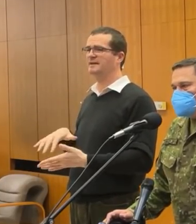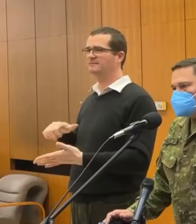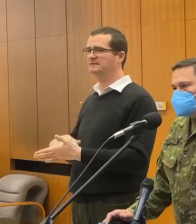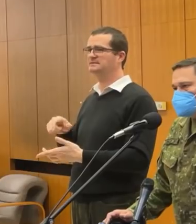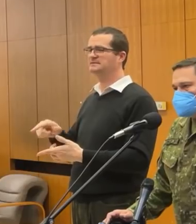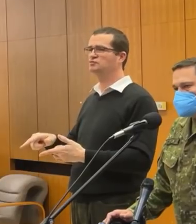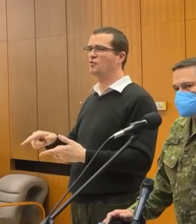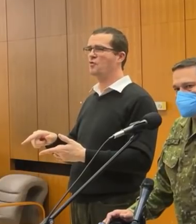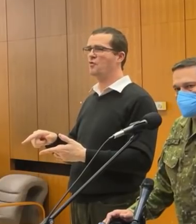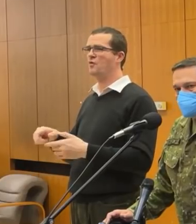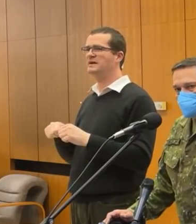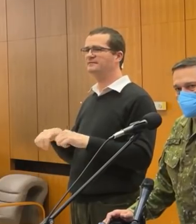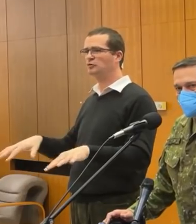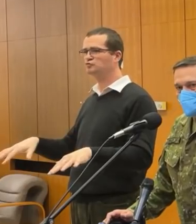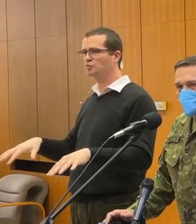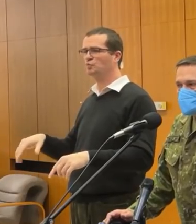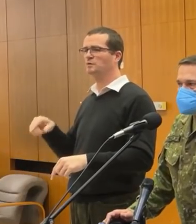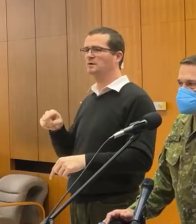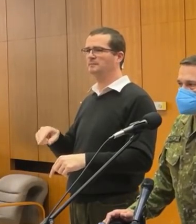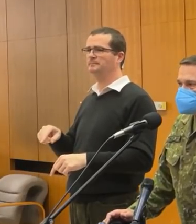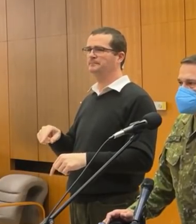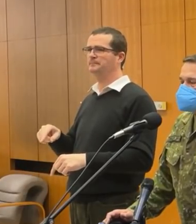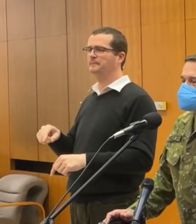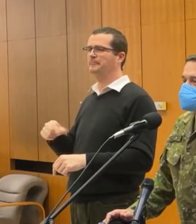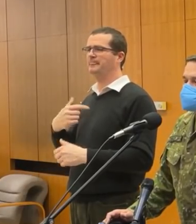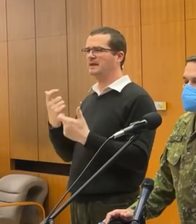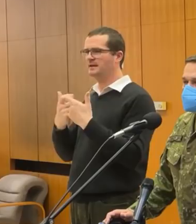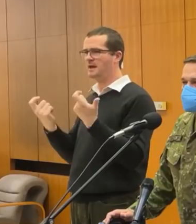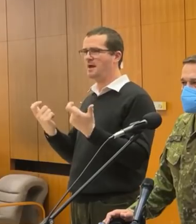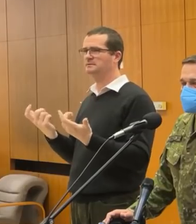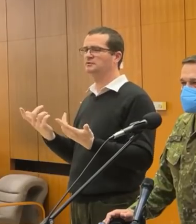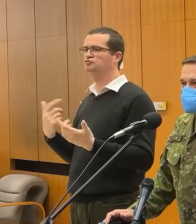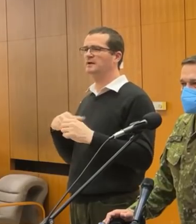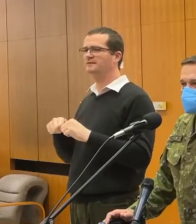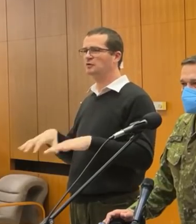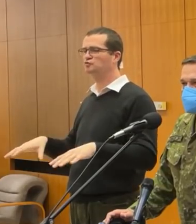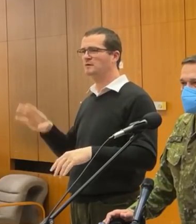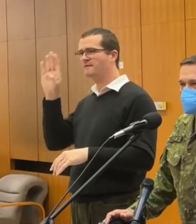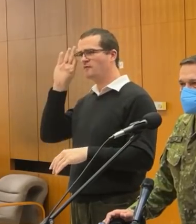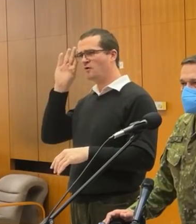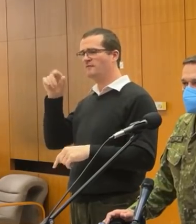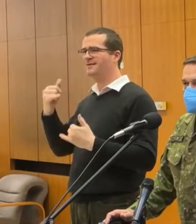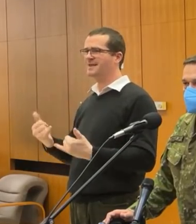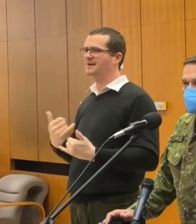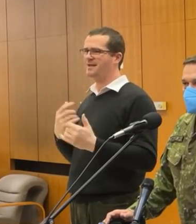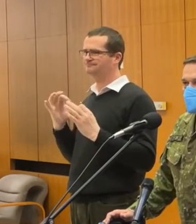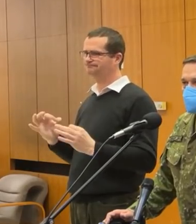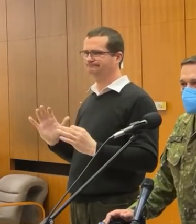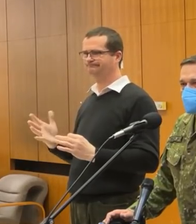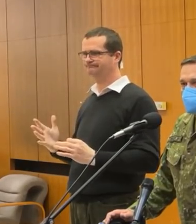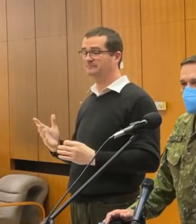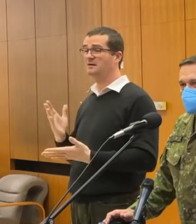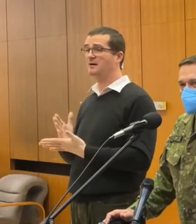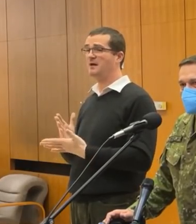investícií do infraštruktúry, ktorá tu už bola spomínaná. Je všeobecne známy fakt, že infraštruktúra ozbrojených síl nie je v optimálnom stave